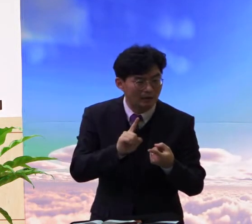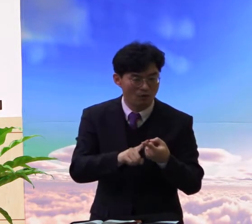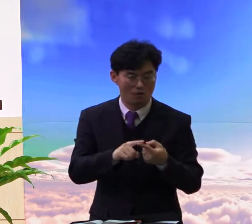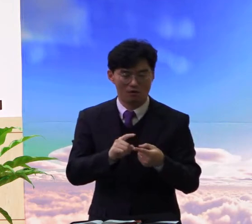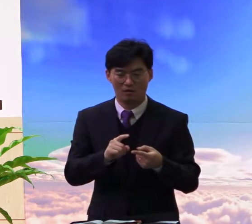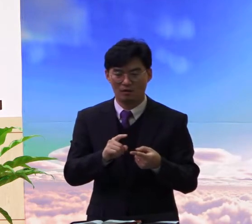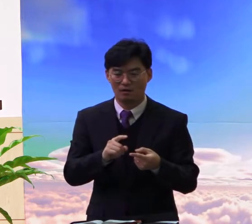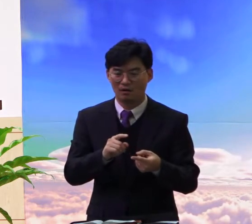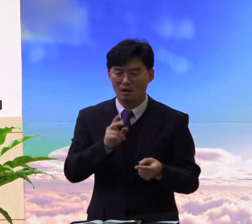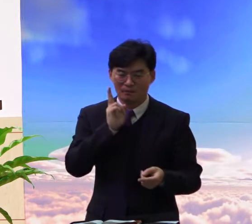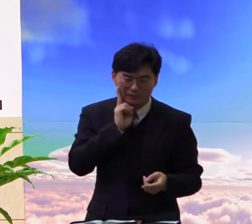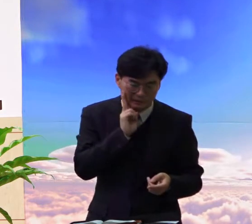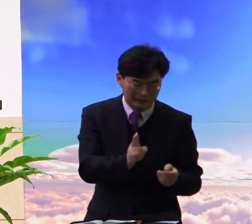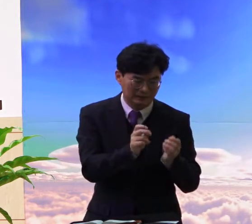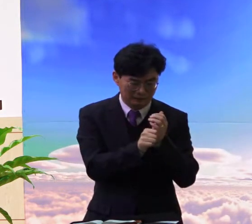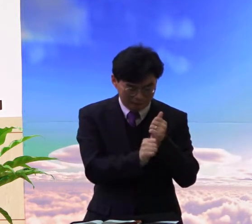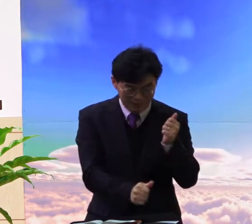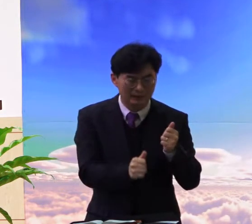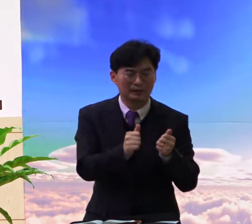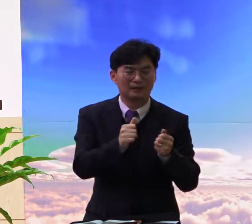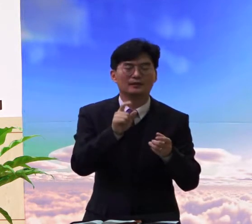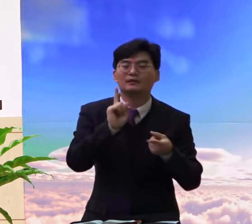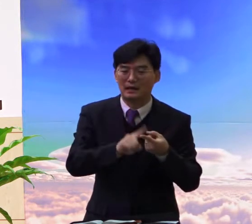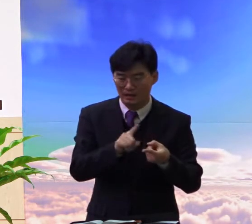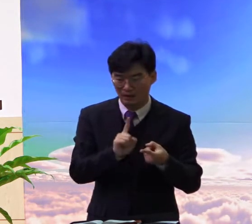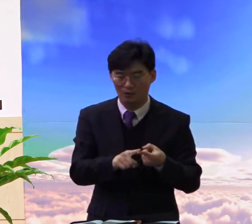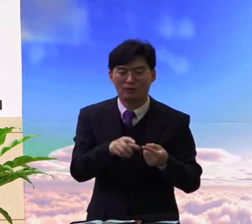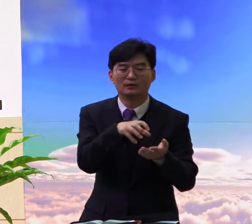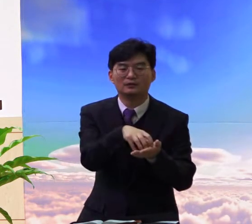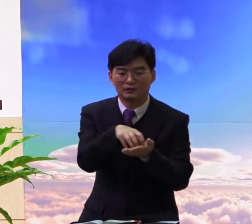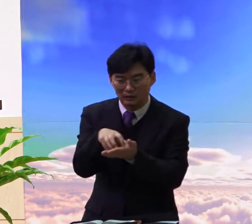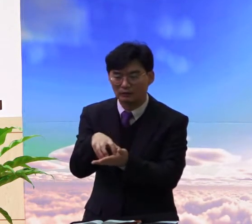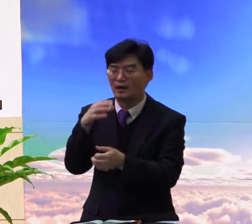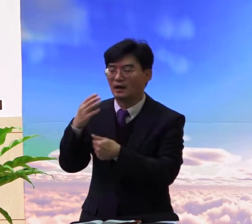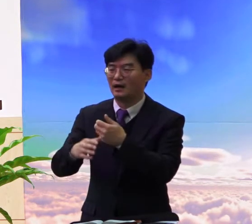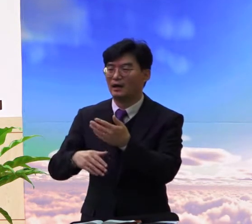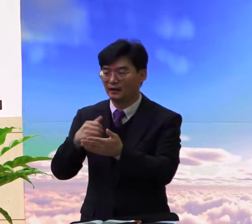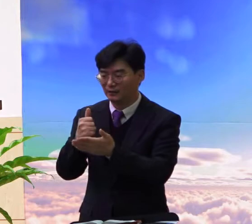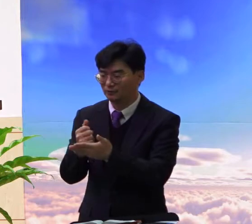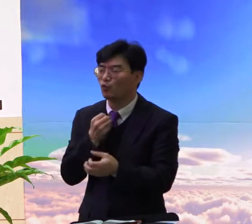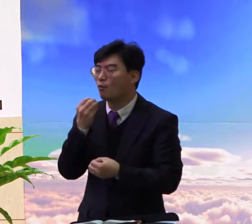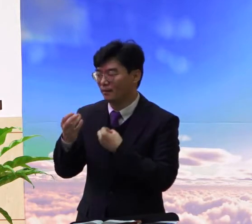것입니다. 내 교만했던 마음, 내 단단했던 마음,